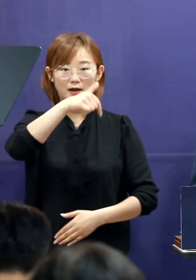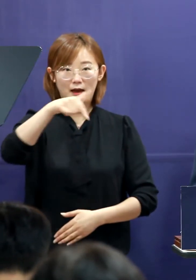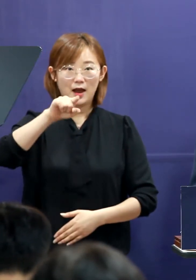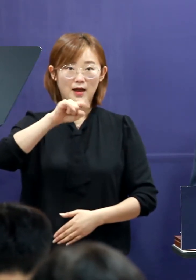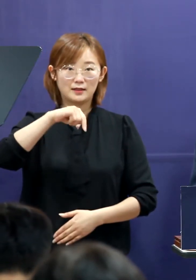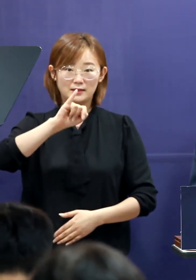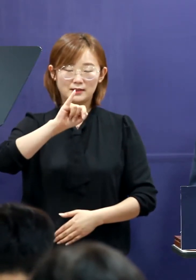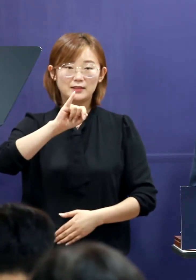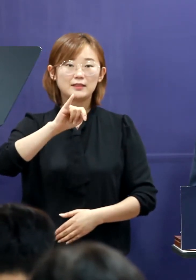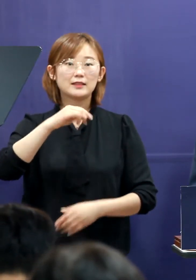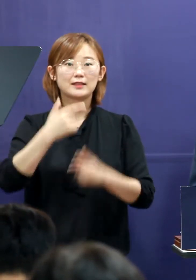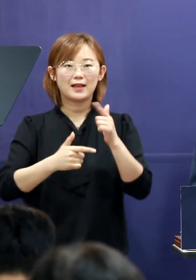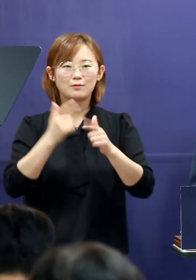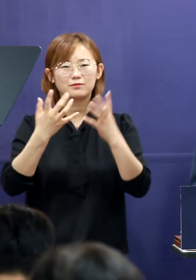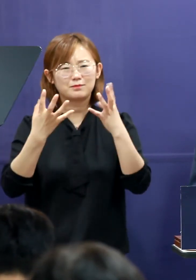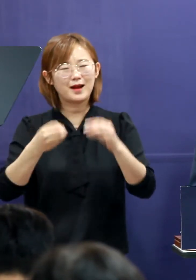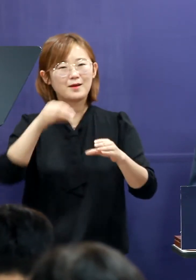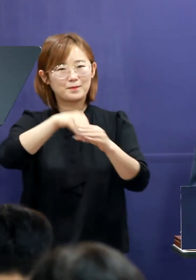있는데요. 주로